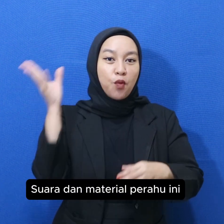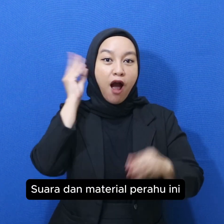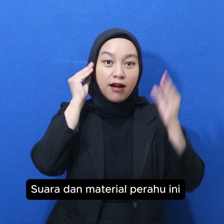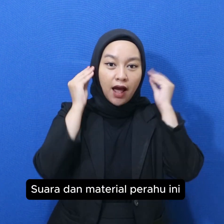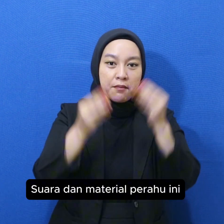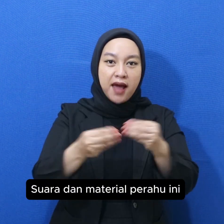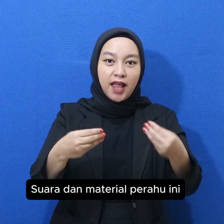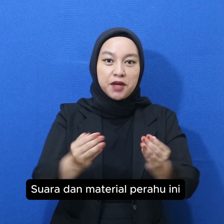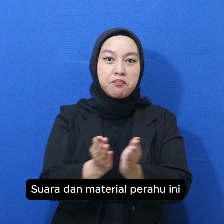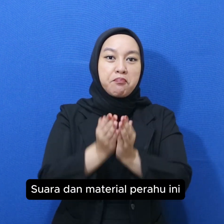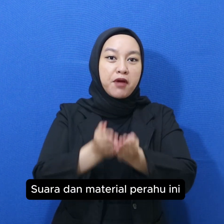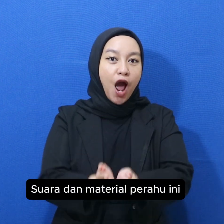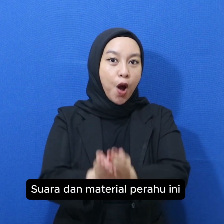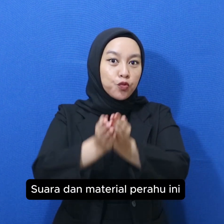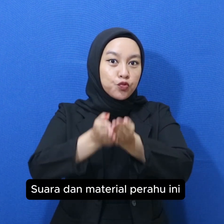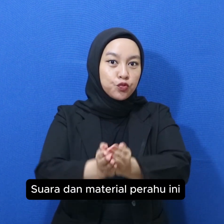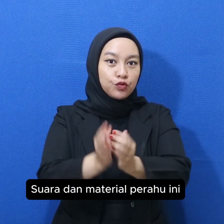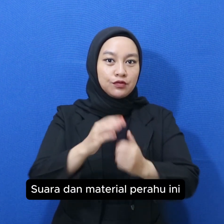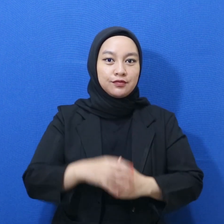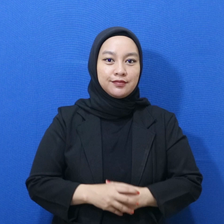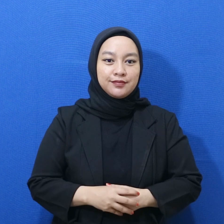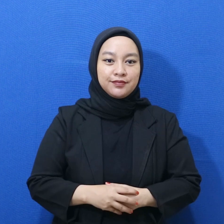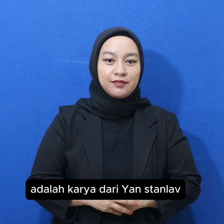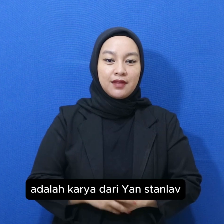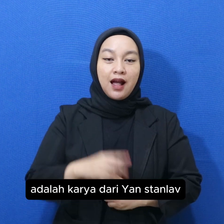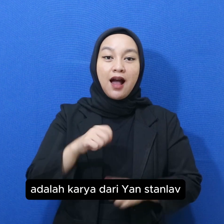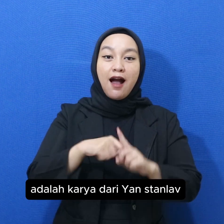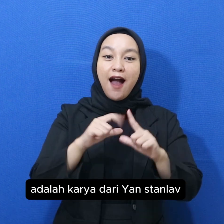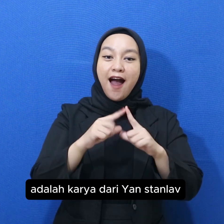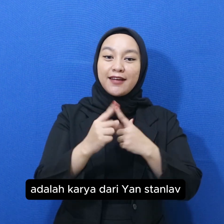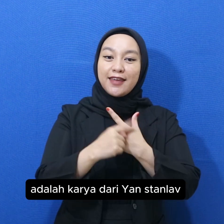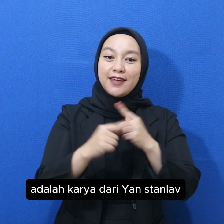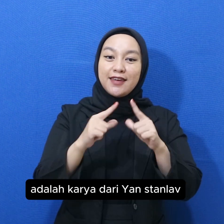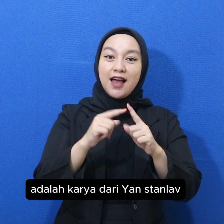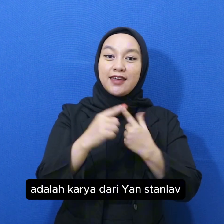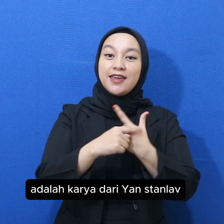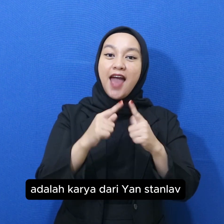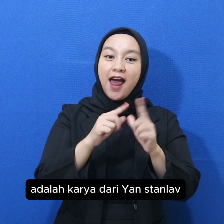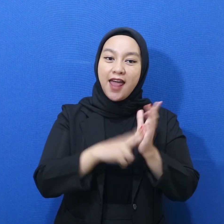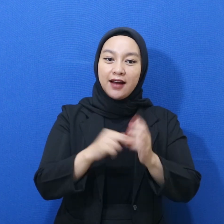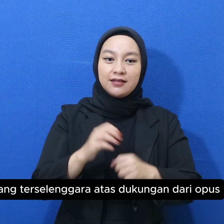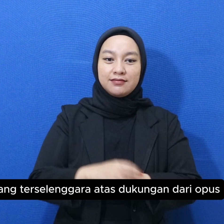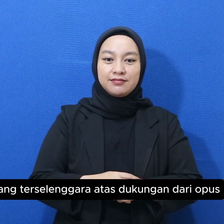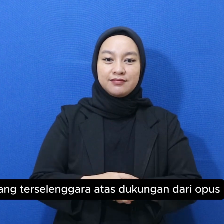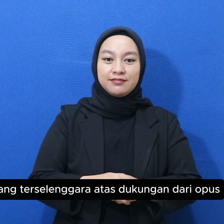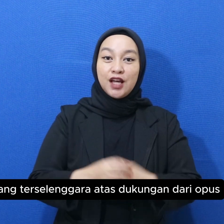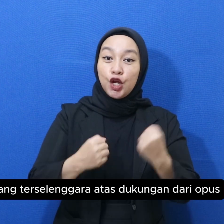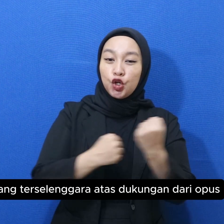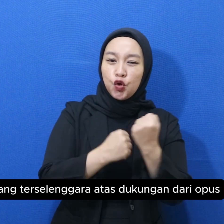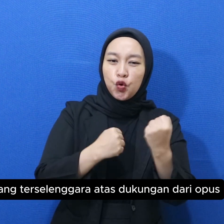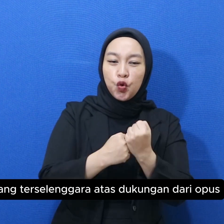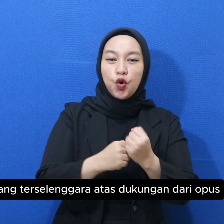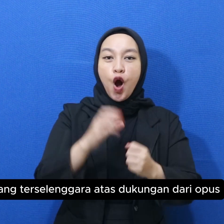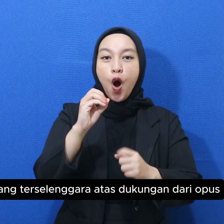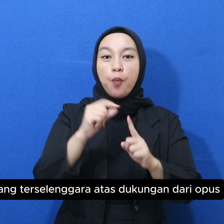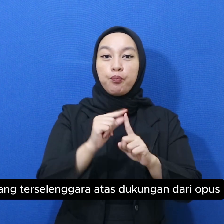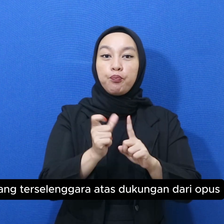suara dan material perahu ini adalah karya dari Jan Stanlaf yang terselenggara atas dukungan